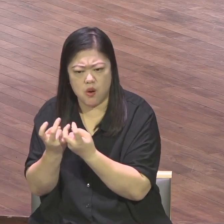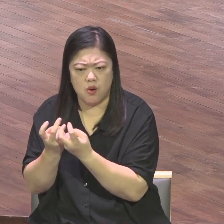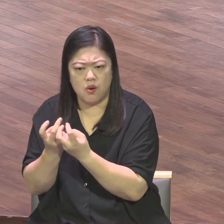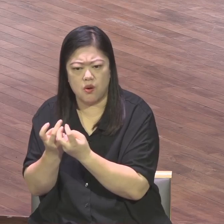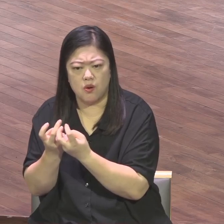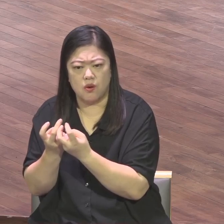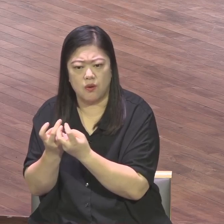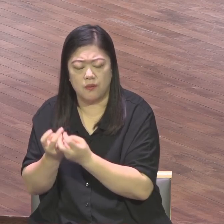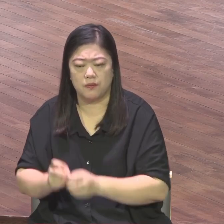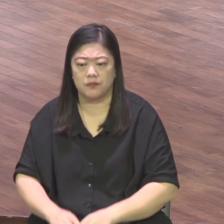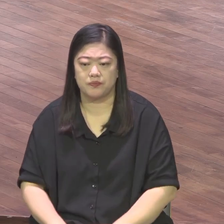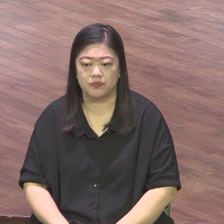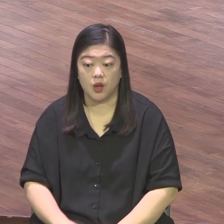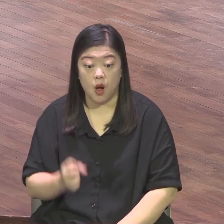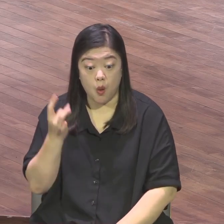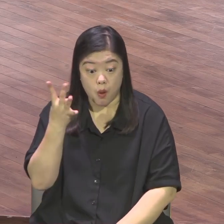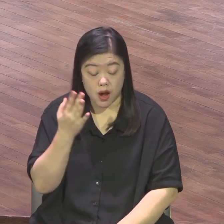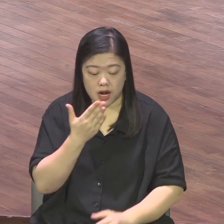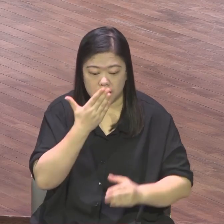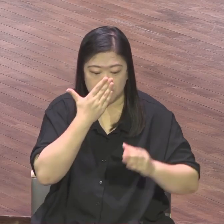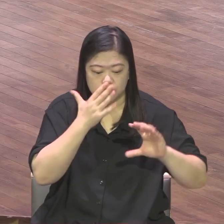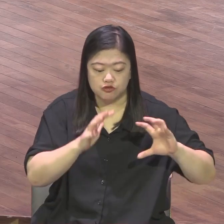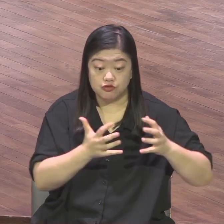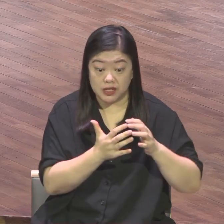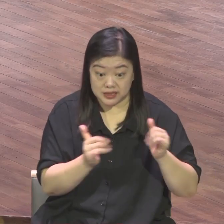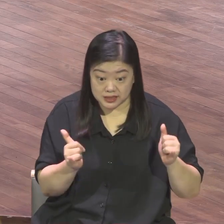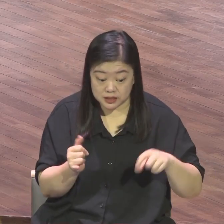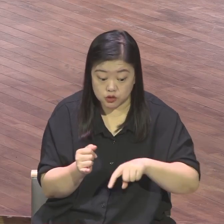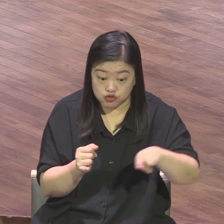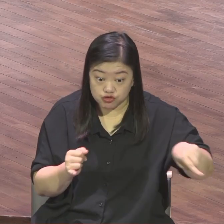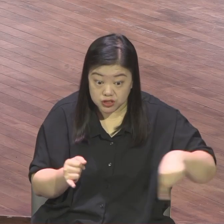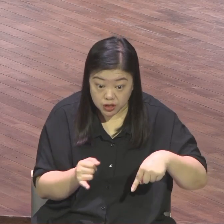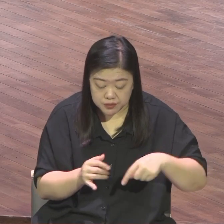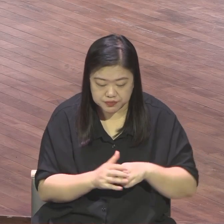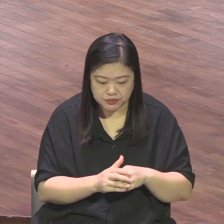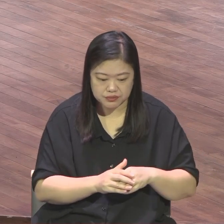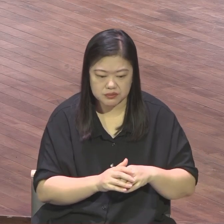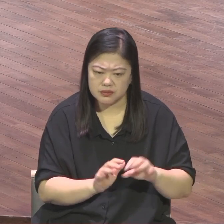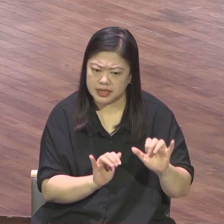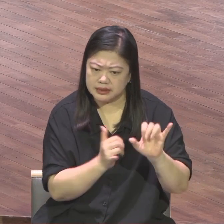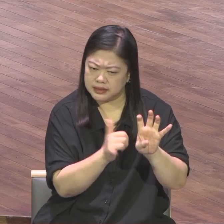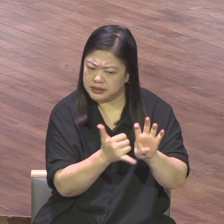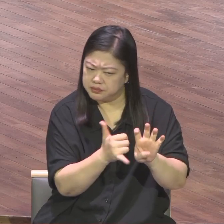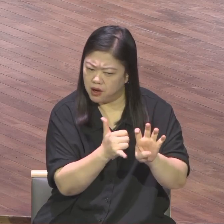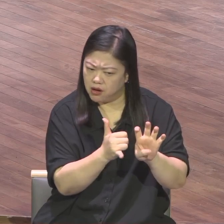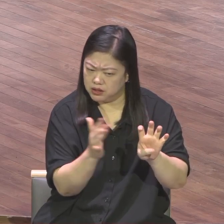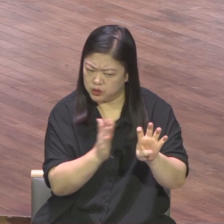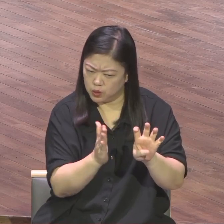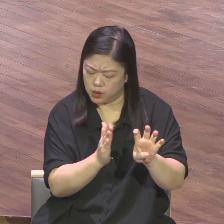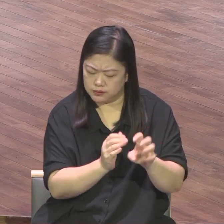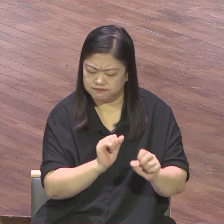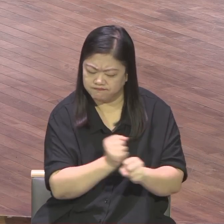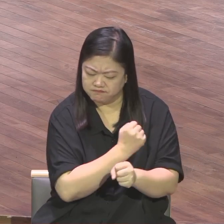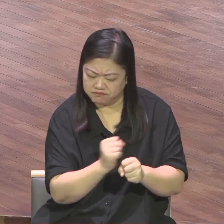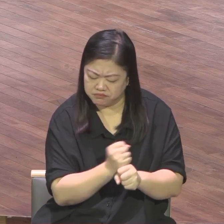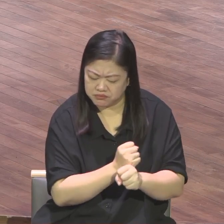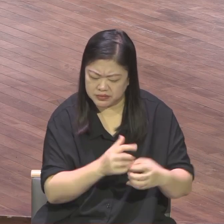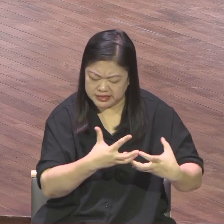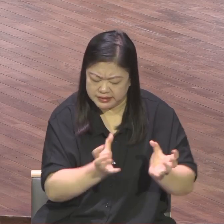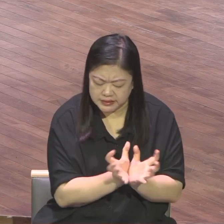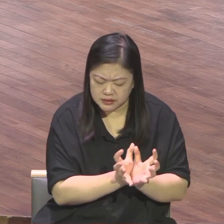저거를 죽이지 않고는 내가 먹지도 마시지도 않겠다라고 하는 결사대가 40명이 조직됐어요. 저 바울 제가 죽일